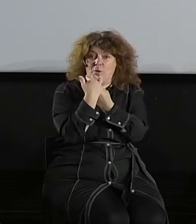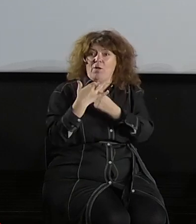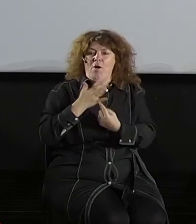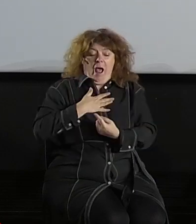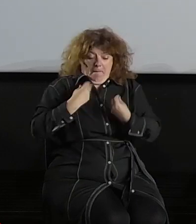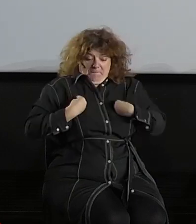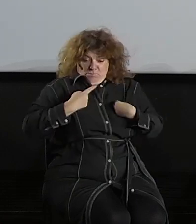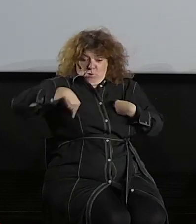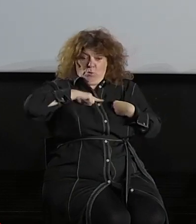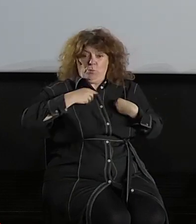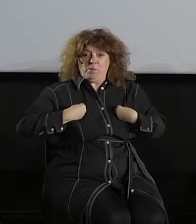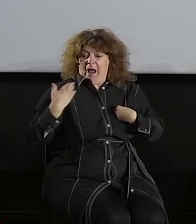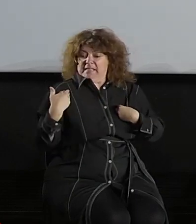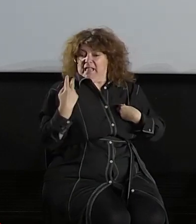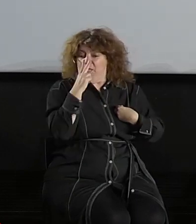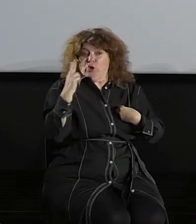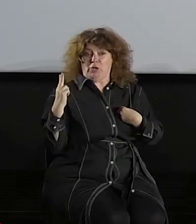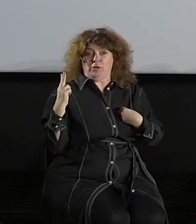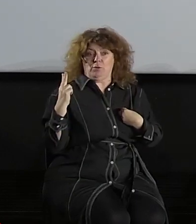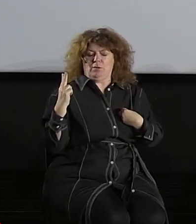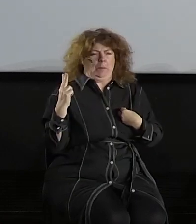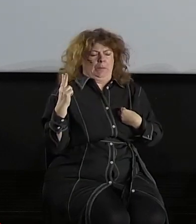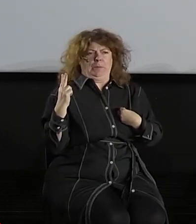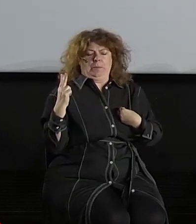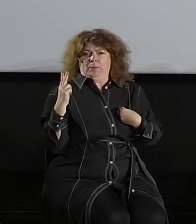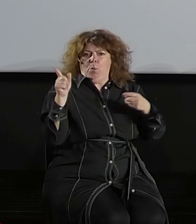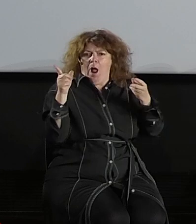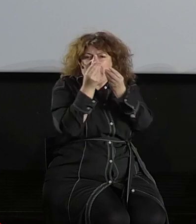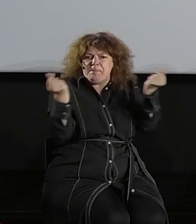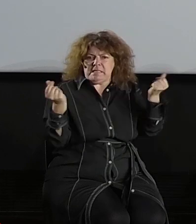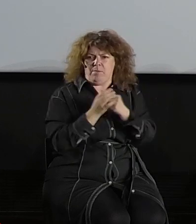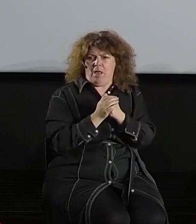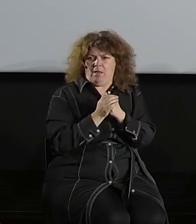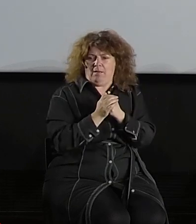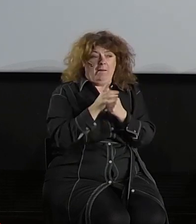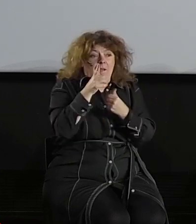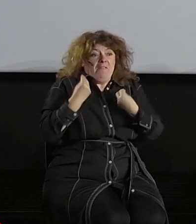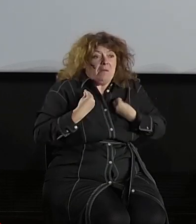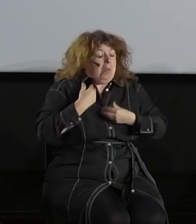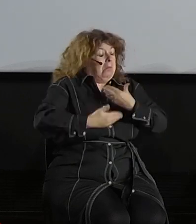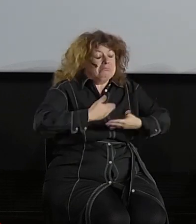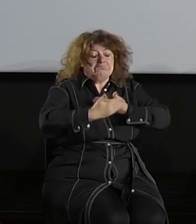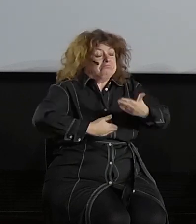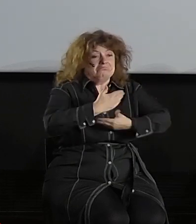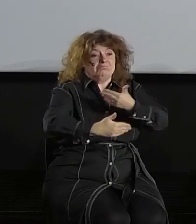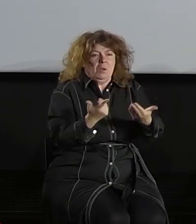mismos hasta hace dos años eran totalmente invisibles no estábamos viviendo sin percibir que teníamos vecinos